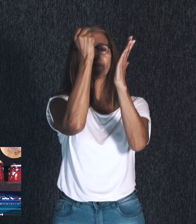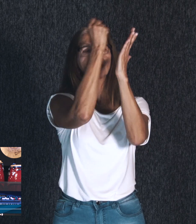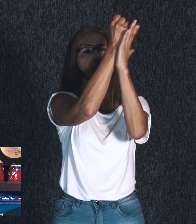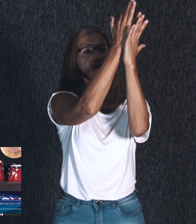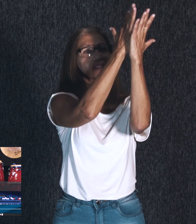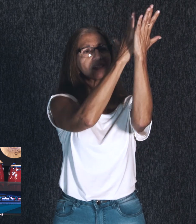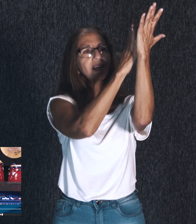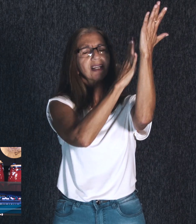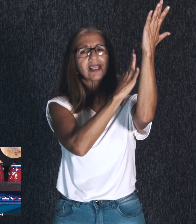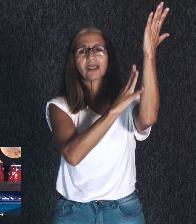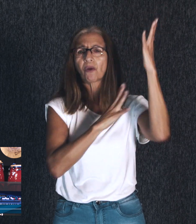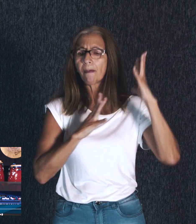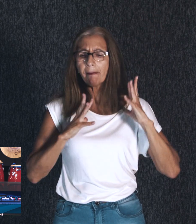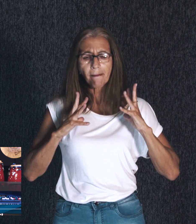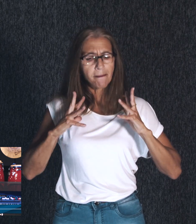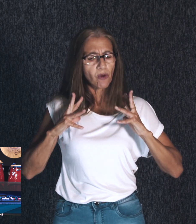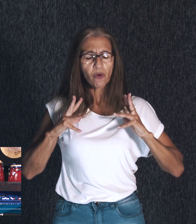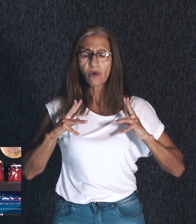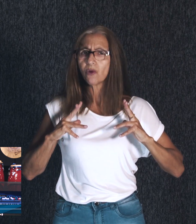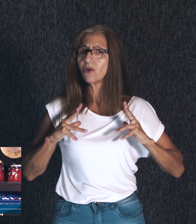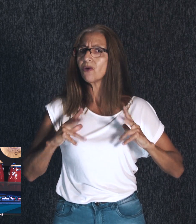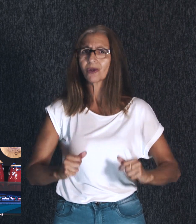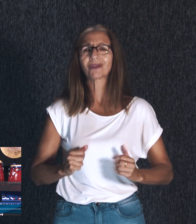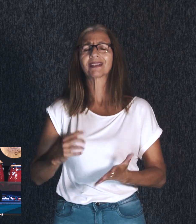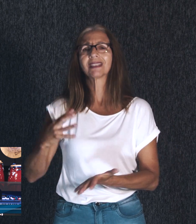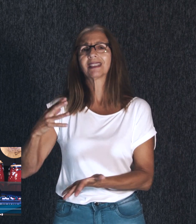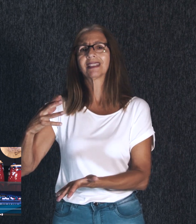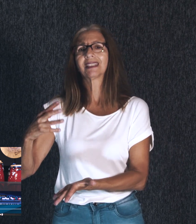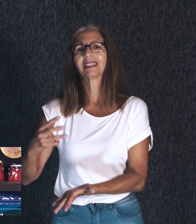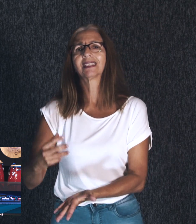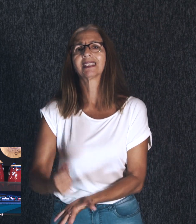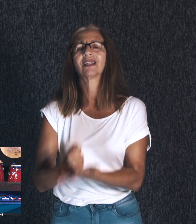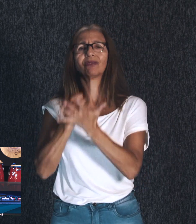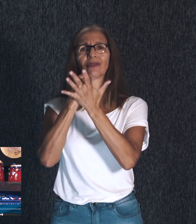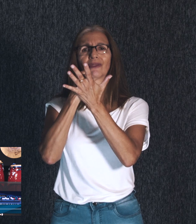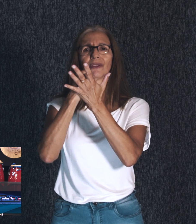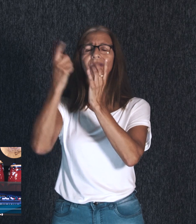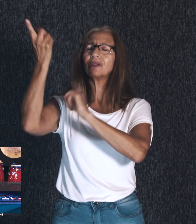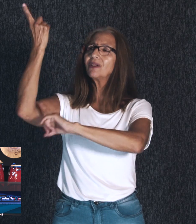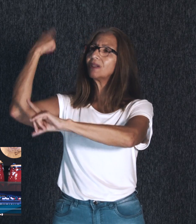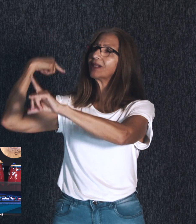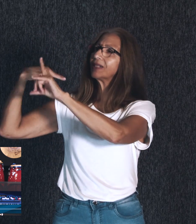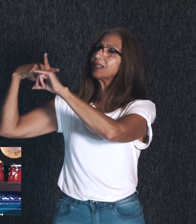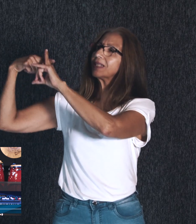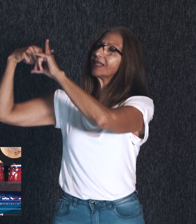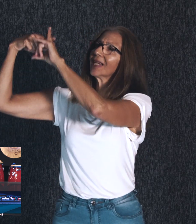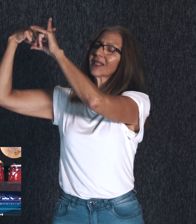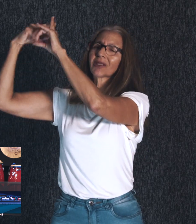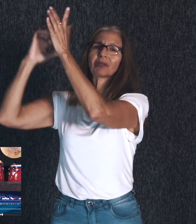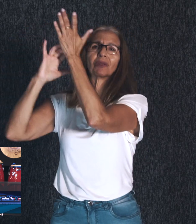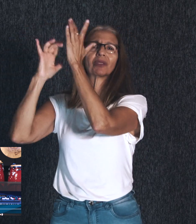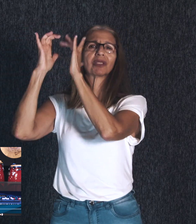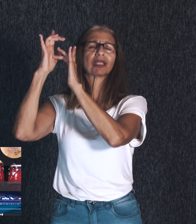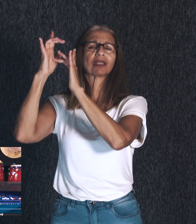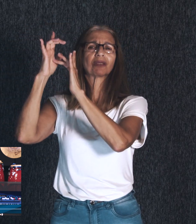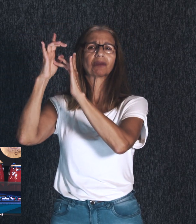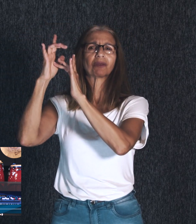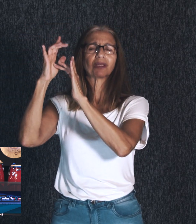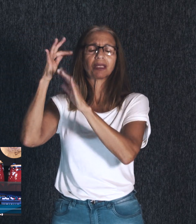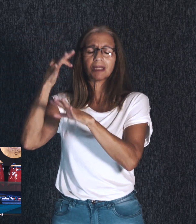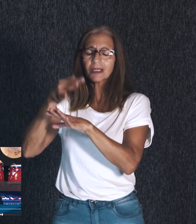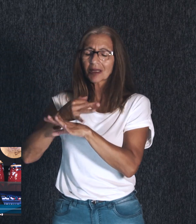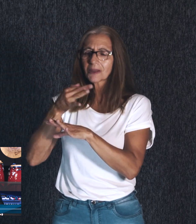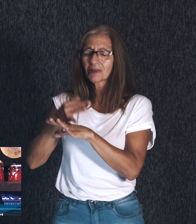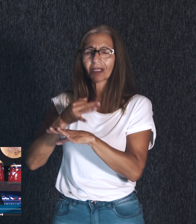Deus, o sangue de Jesus que foi vertido, que foi derramado na cruz do Calvário por mim e por você.